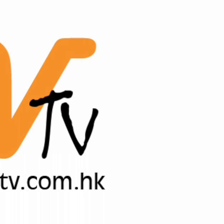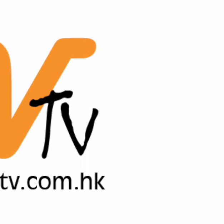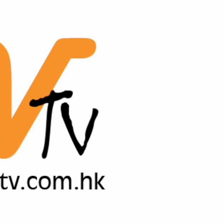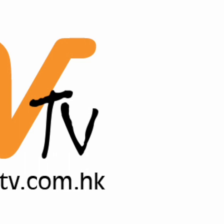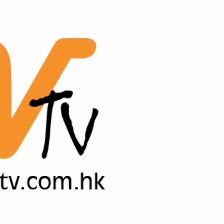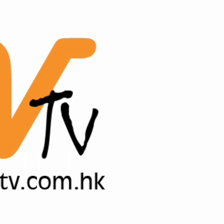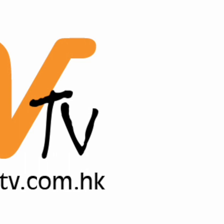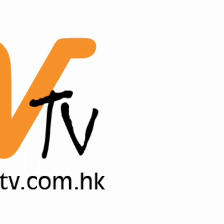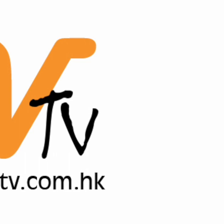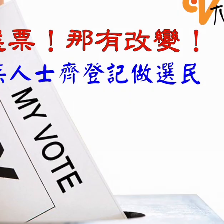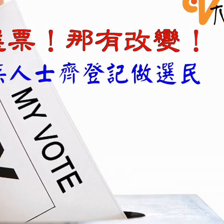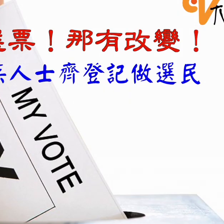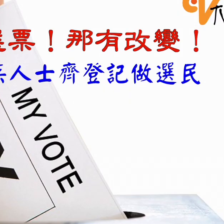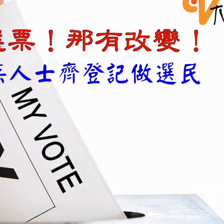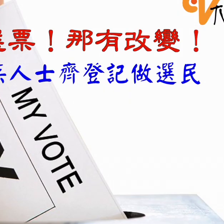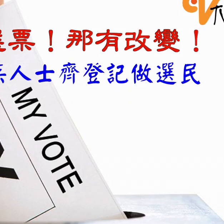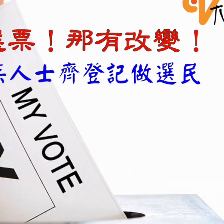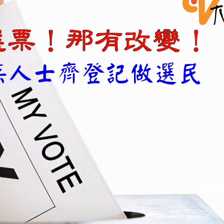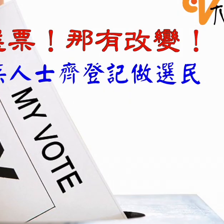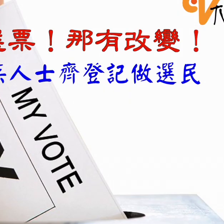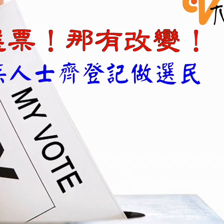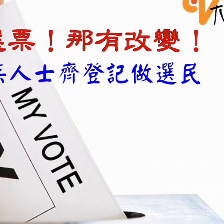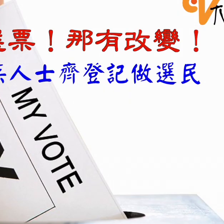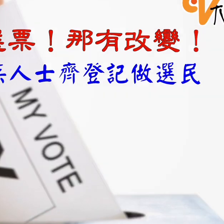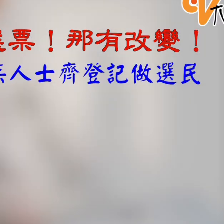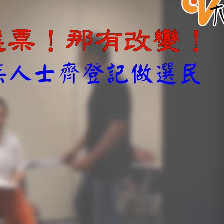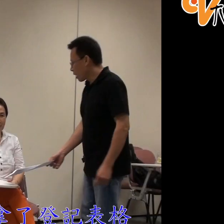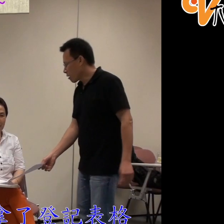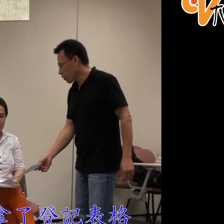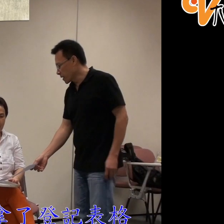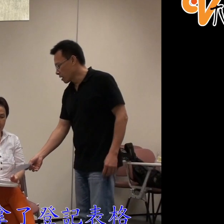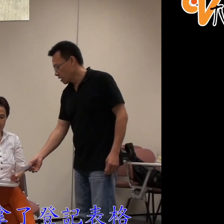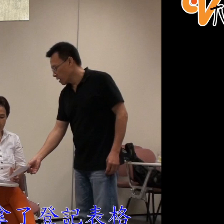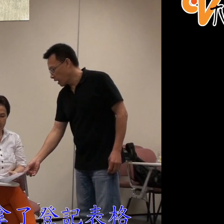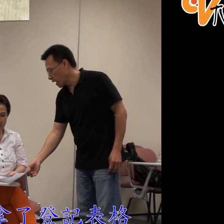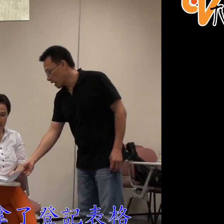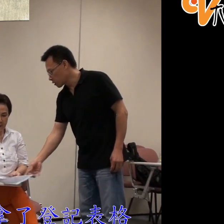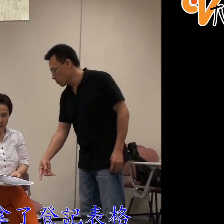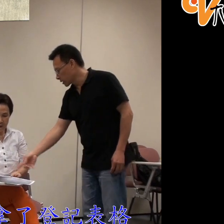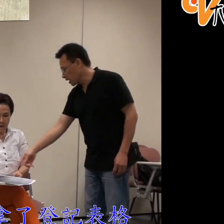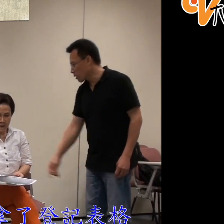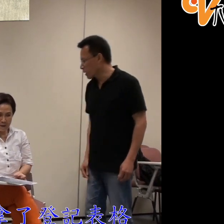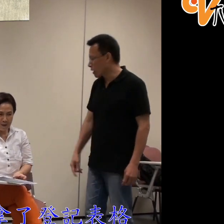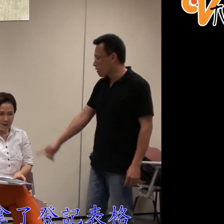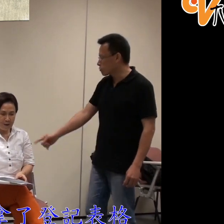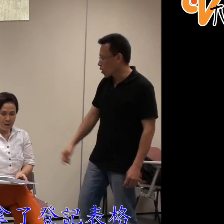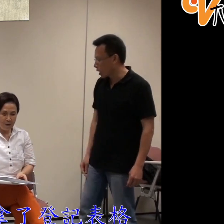字幕志 李嗨 妈咪 选民登记表搞定了